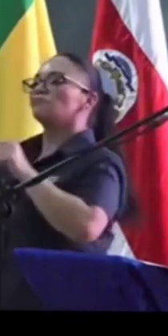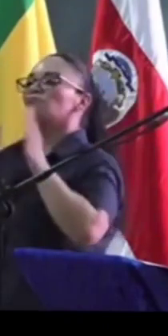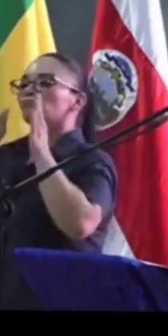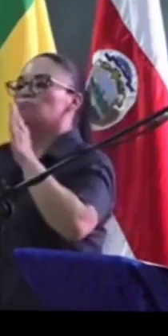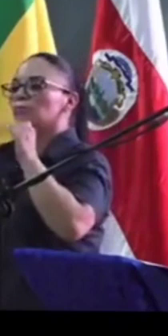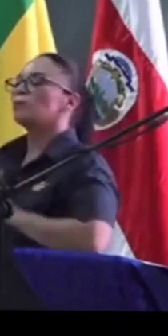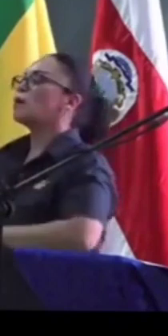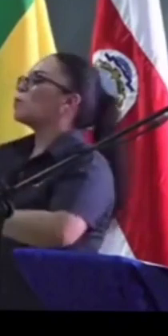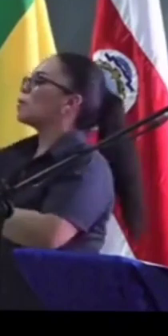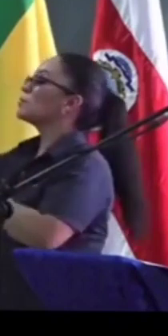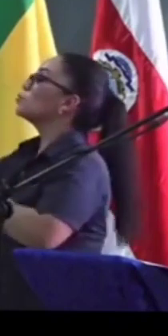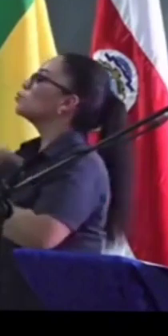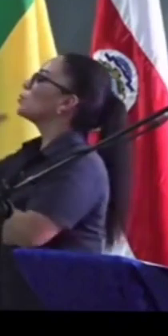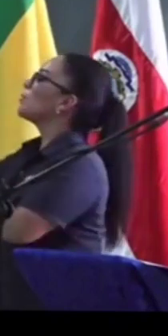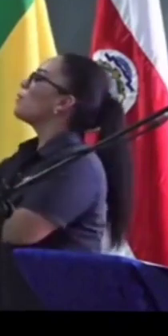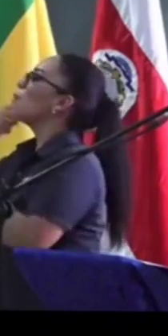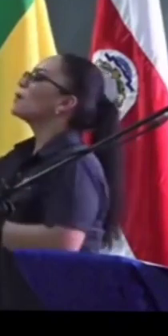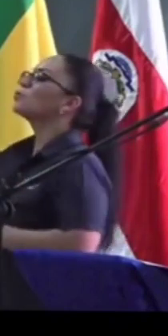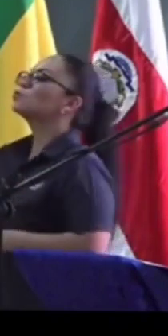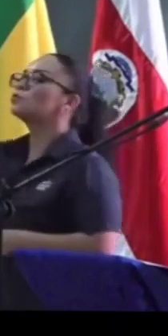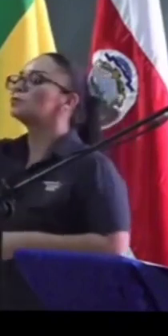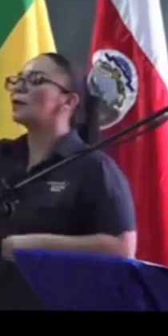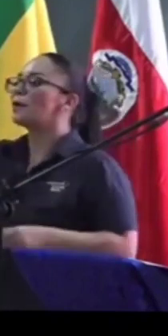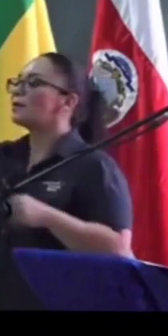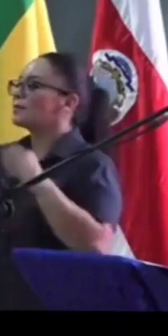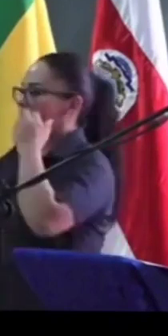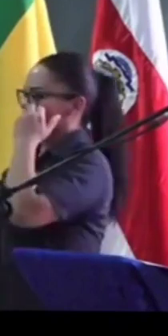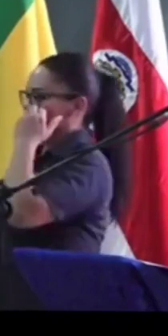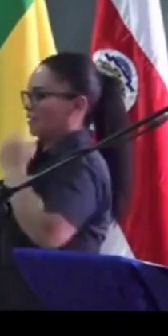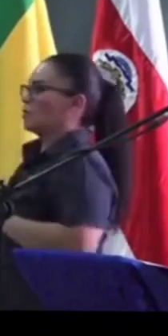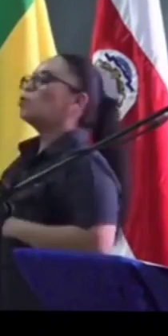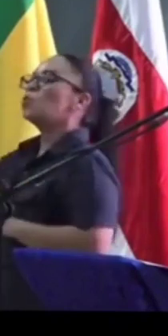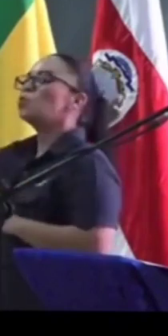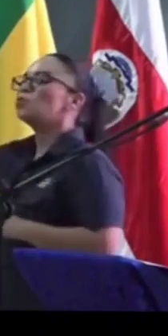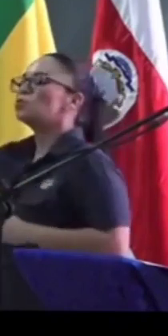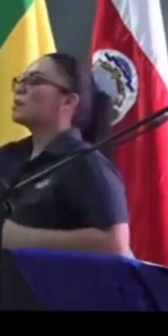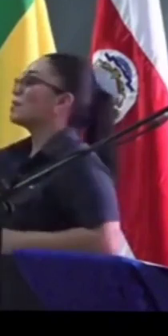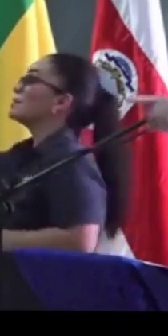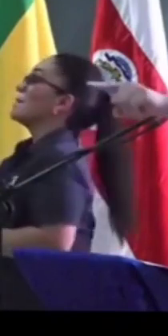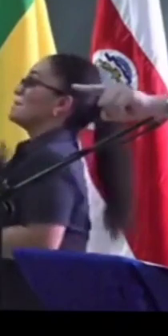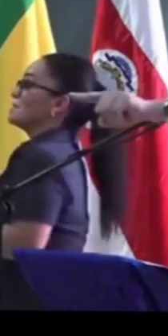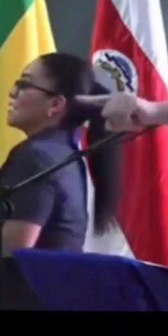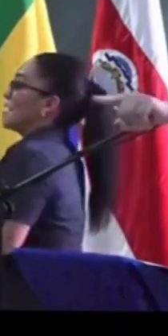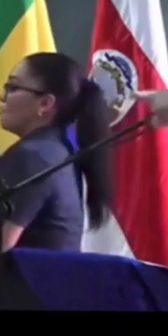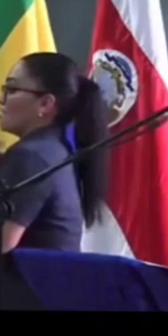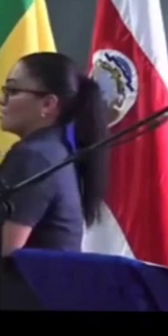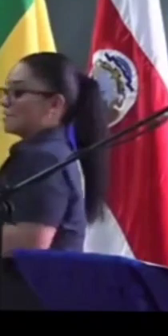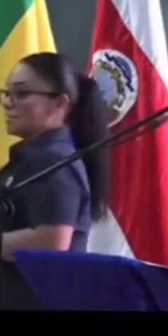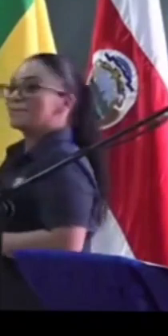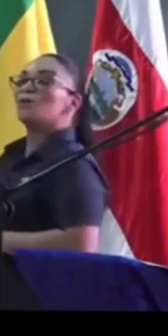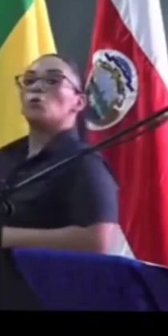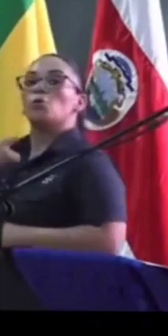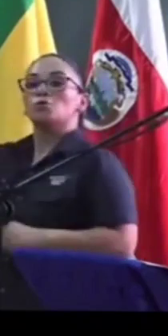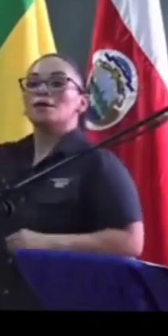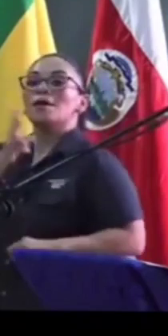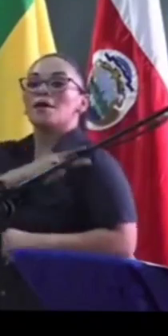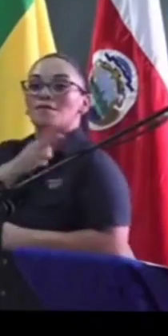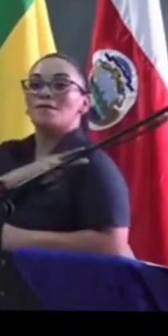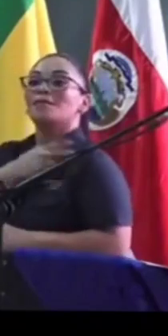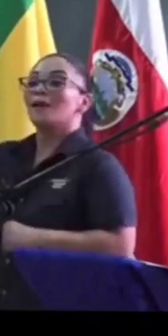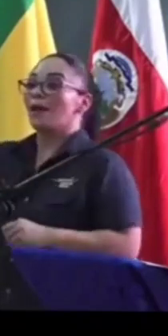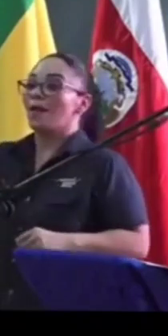yo trabajo para ustedes ustedes son mis jefes y el jefe de cada uno de